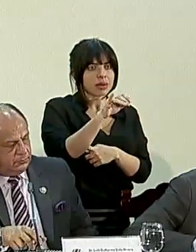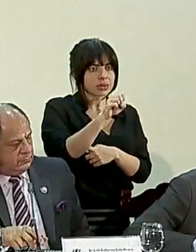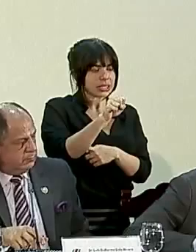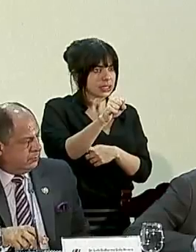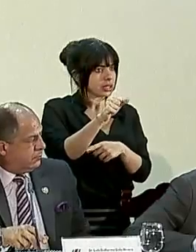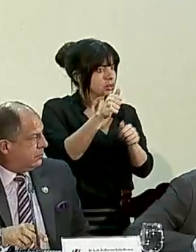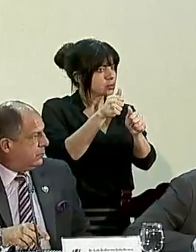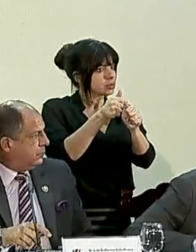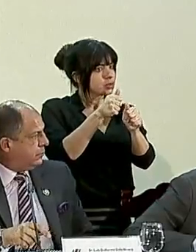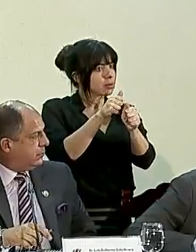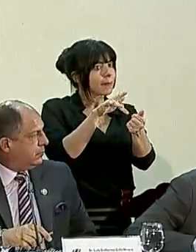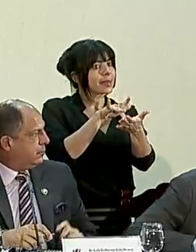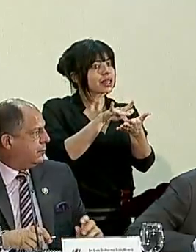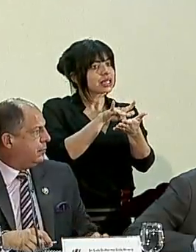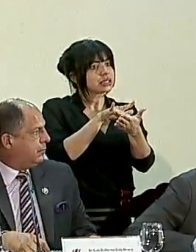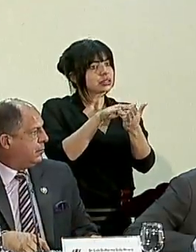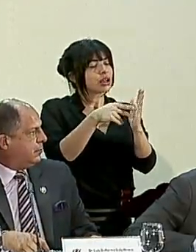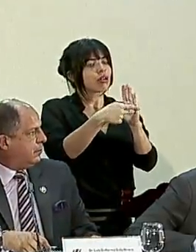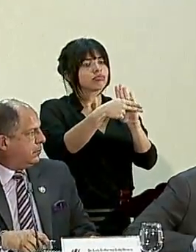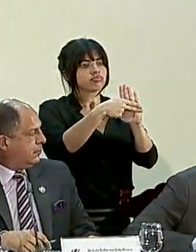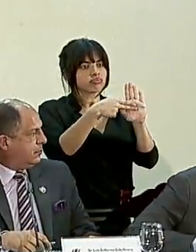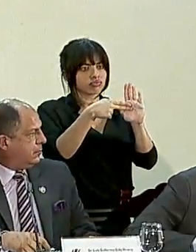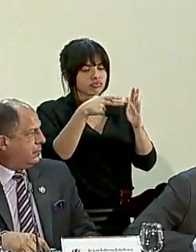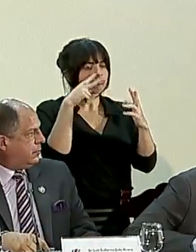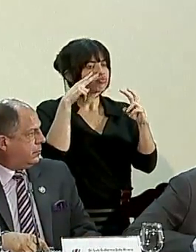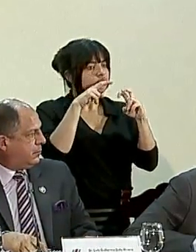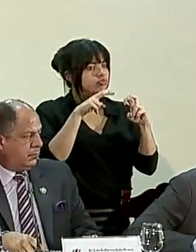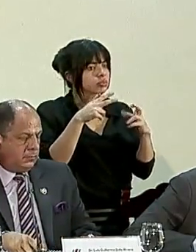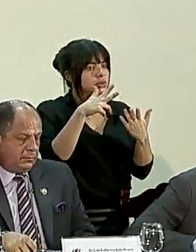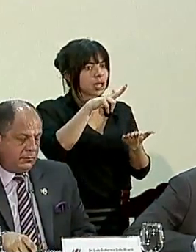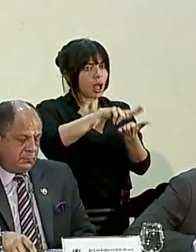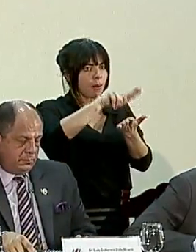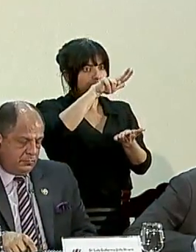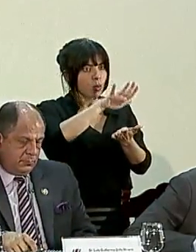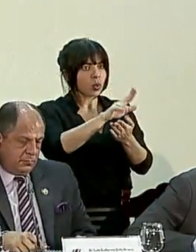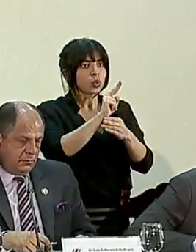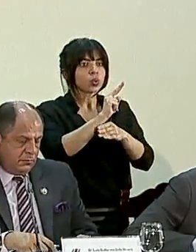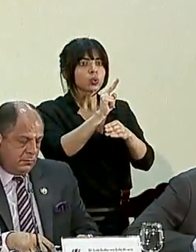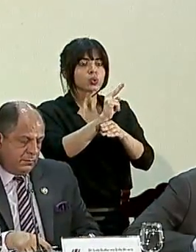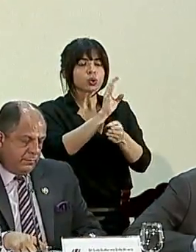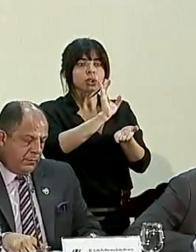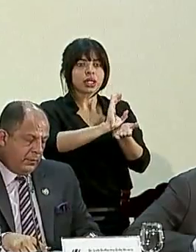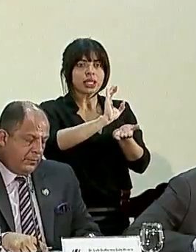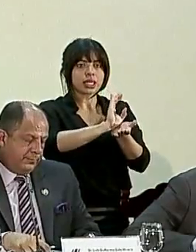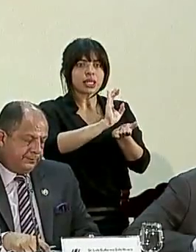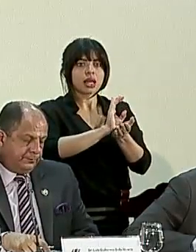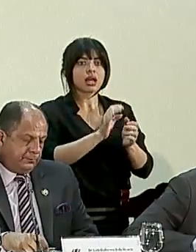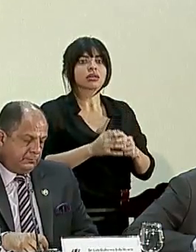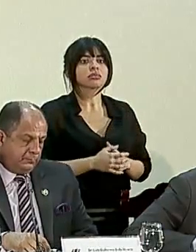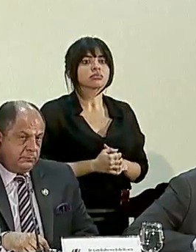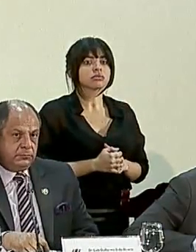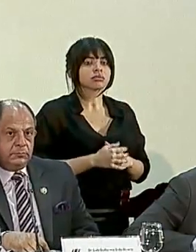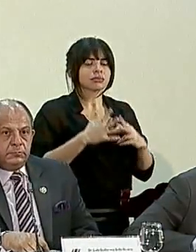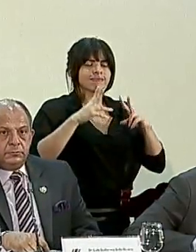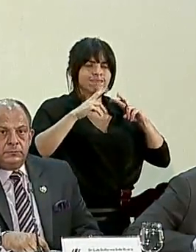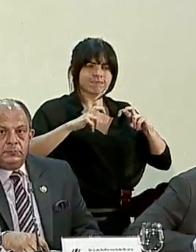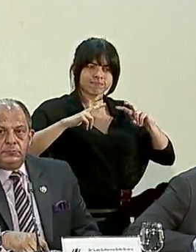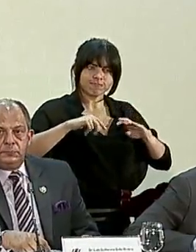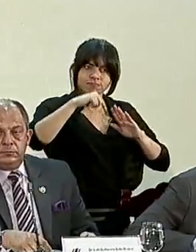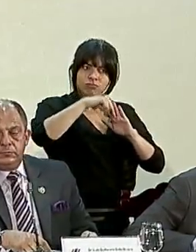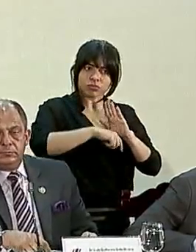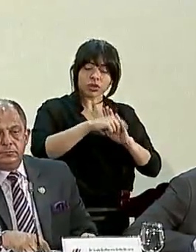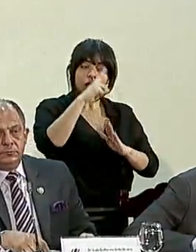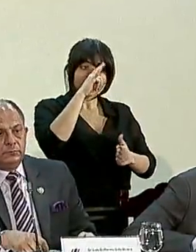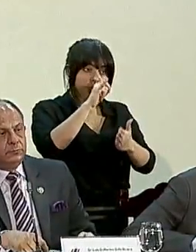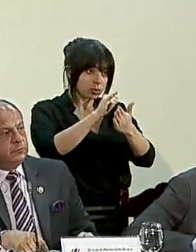tal. Medicamentos, como he dicho, que deben de haber probado su utilidad clínica exhaustivamente y por